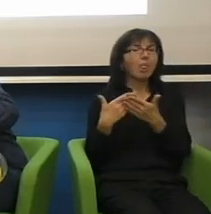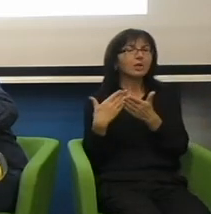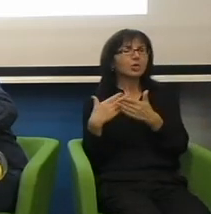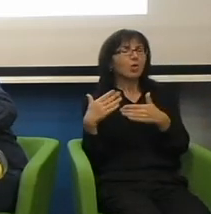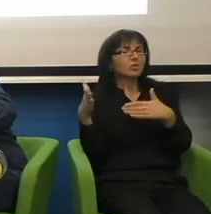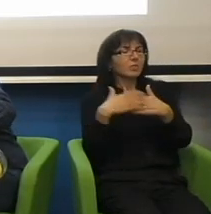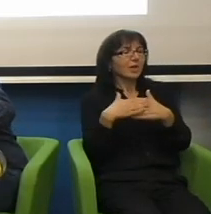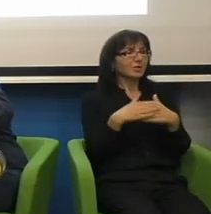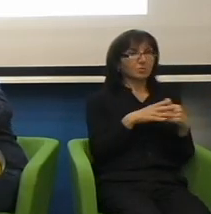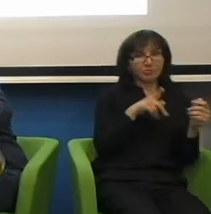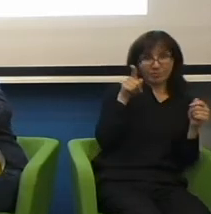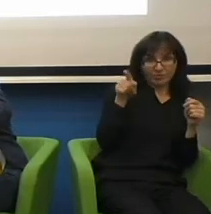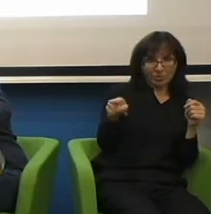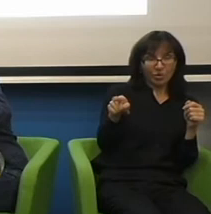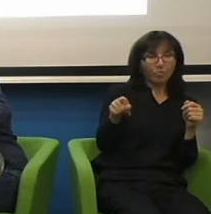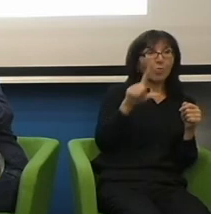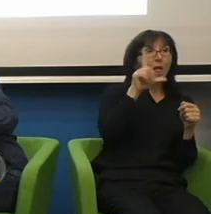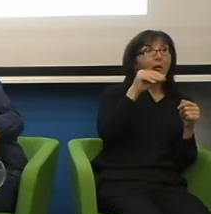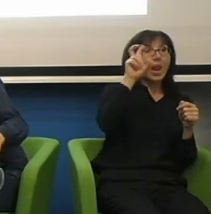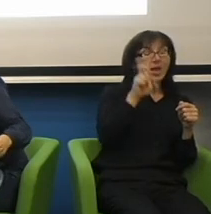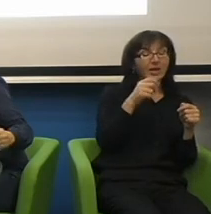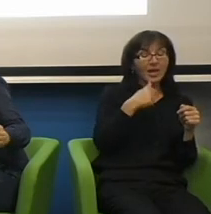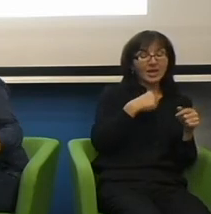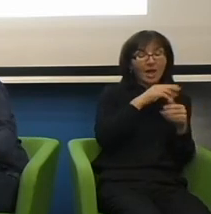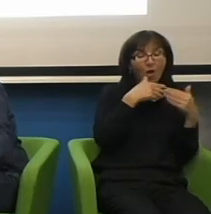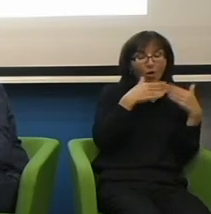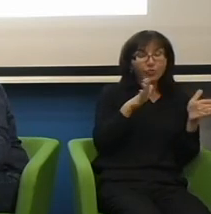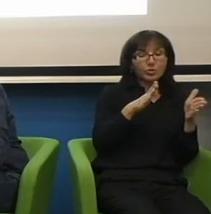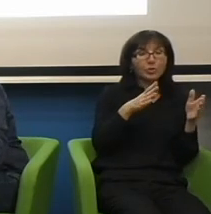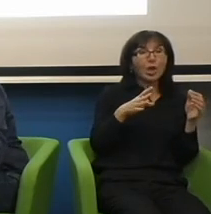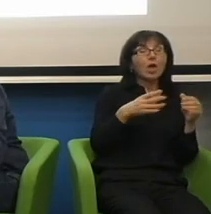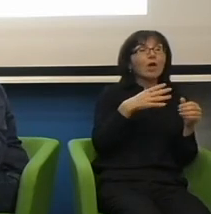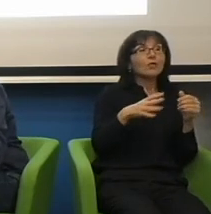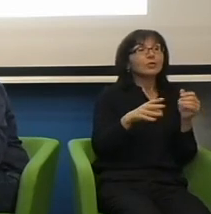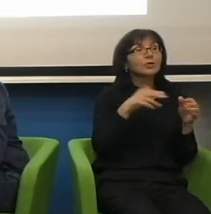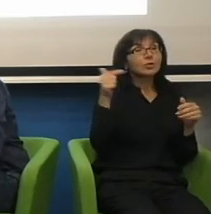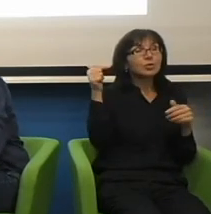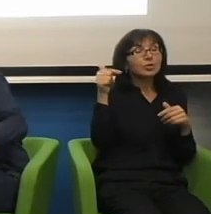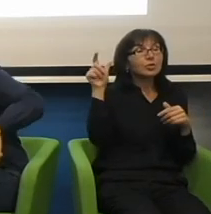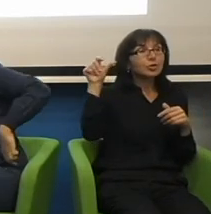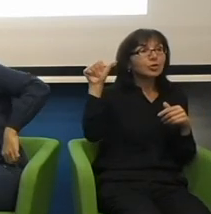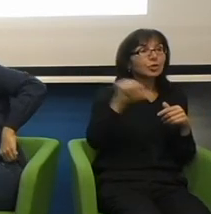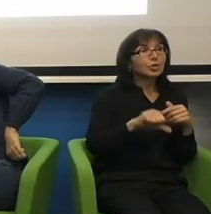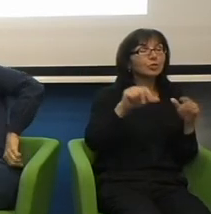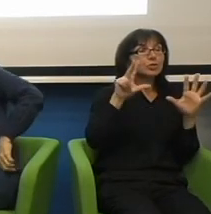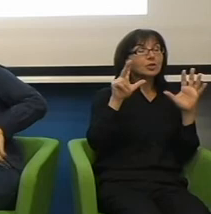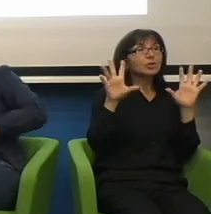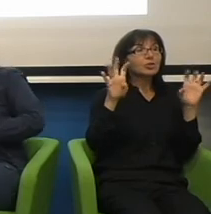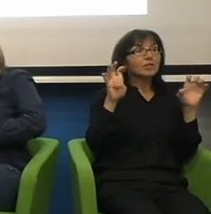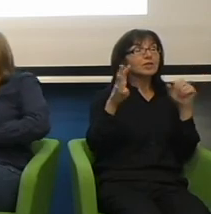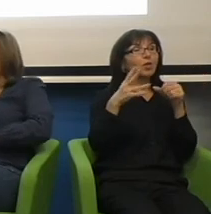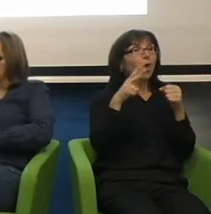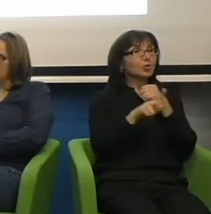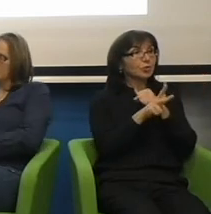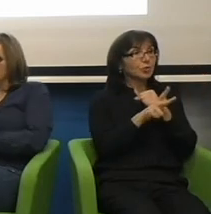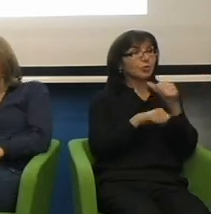panią właśnie. Lechu, ja ci te drzwi otworzyłam w 1980 roku, ale ja je teraz zamykam. I